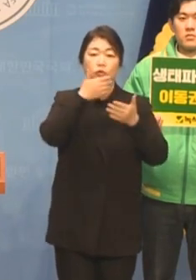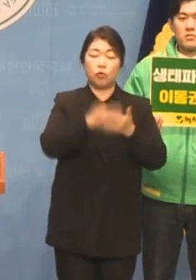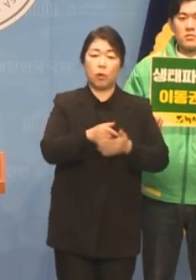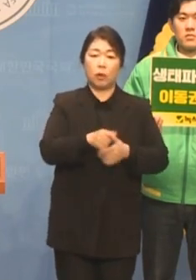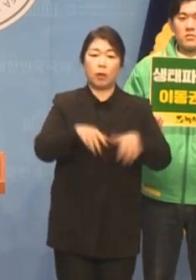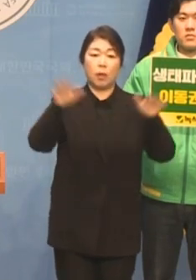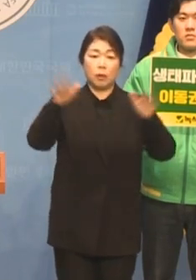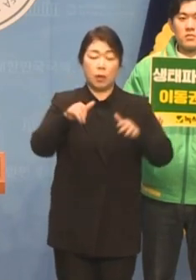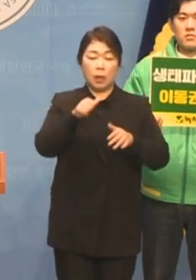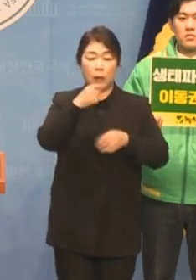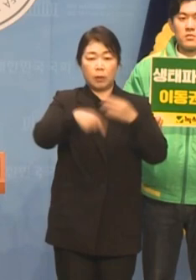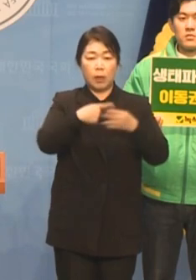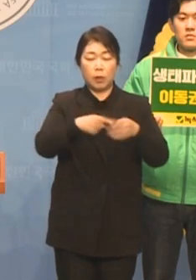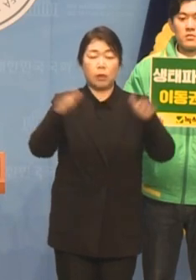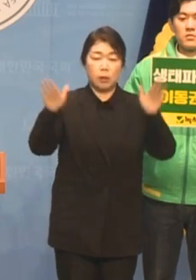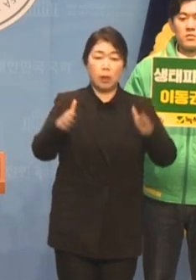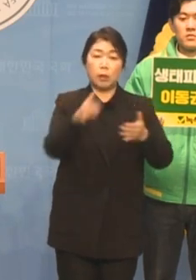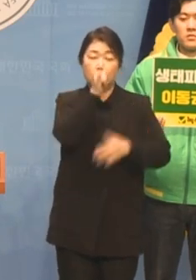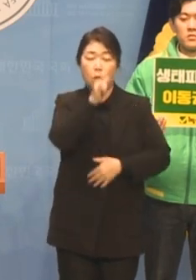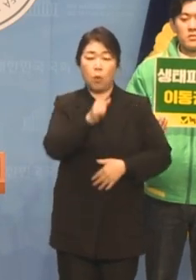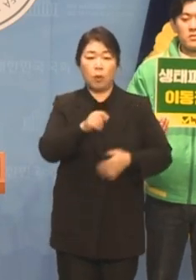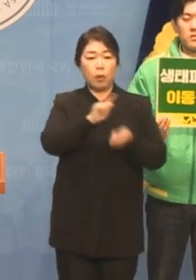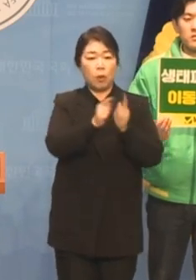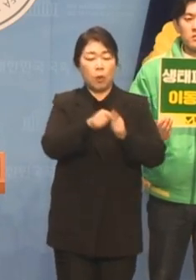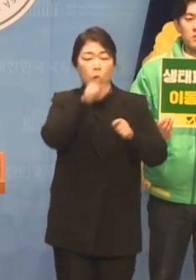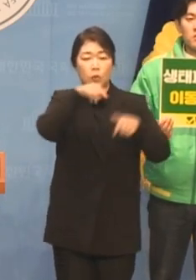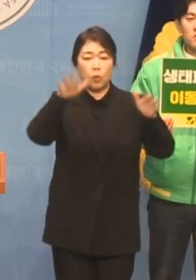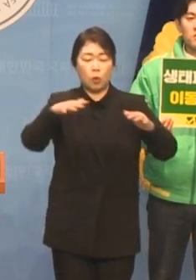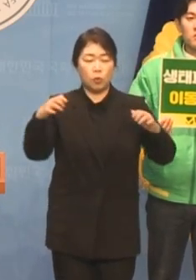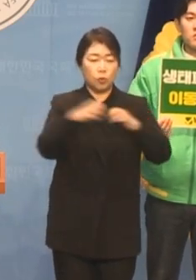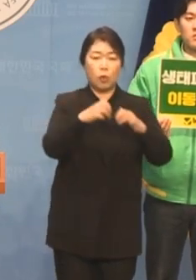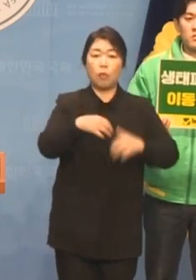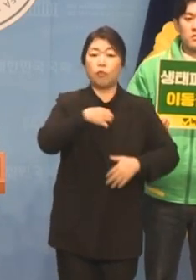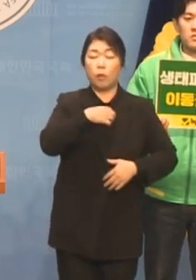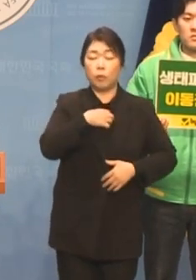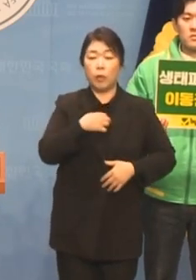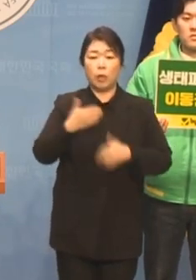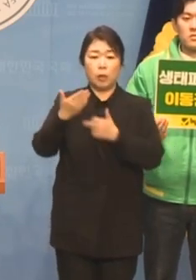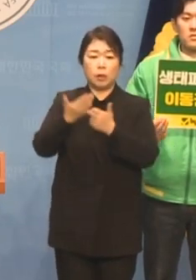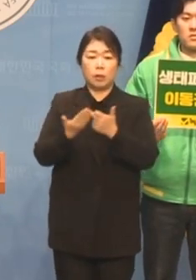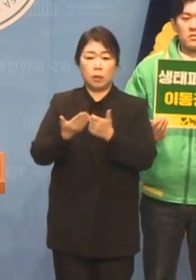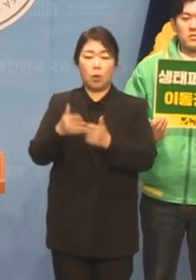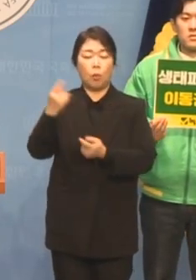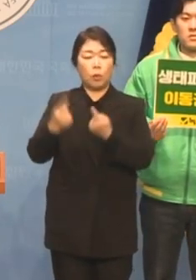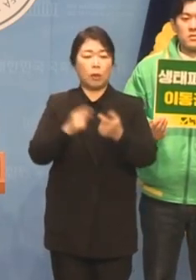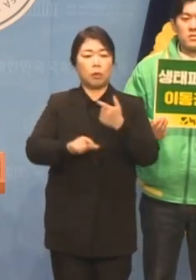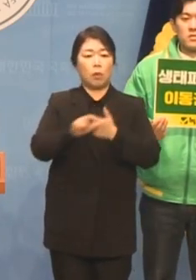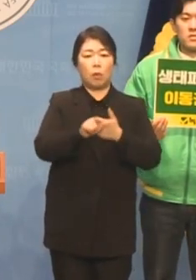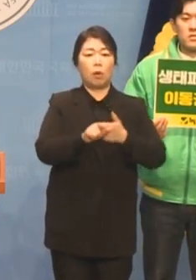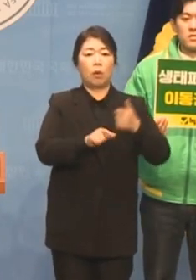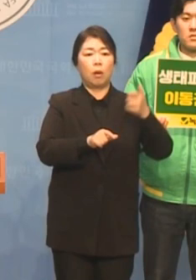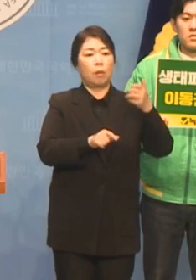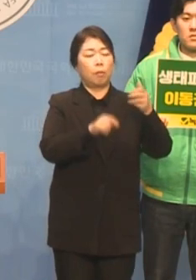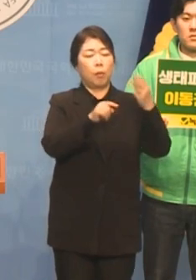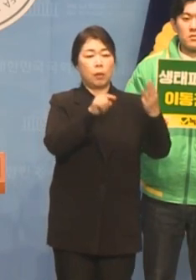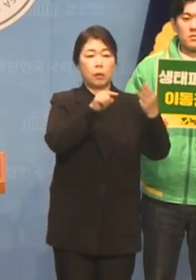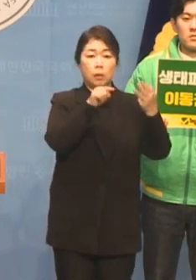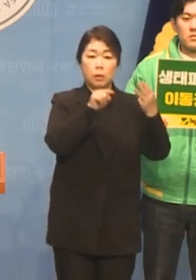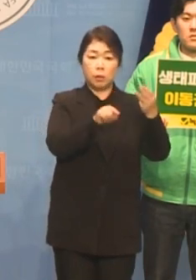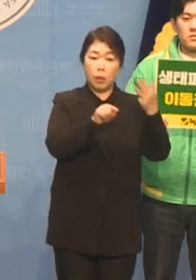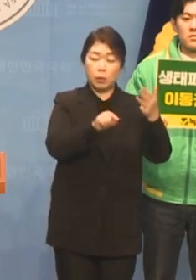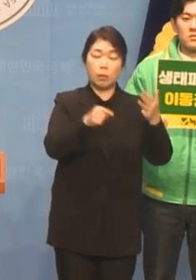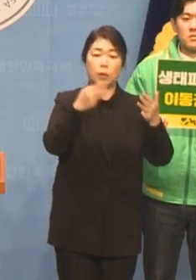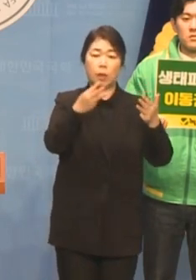철세 도래지가 있고 조류 충돌 위험성은 현재의 제주 공항보다 2.7배에 많게는 8점 300까지